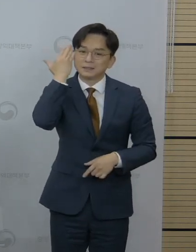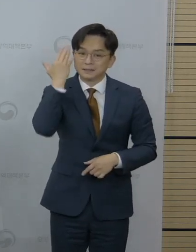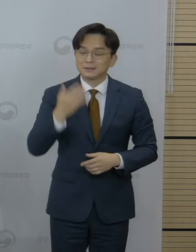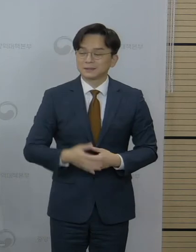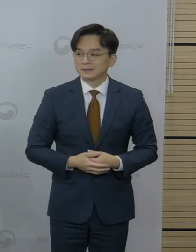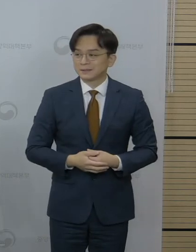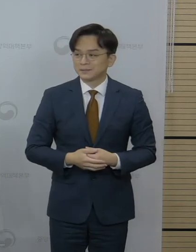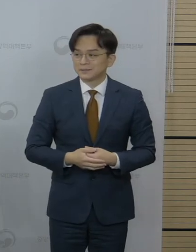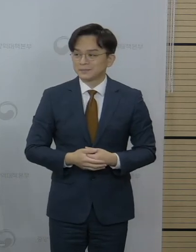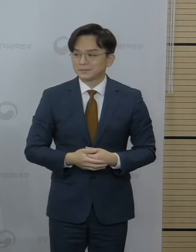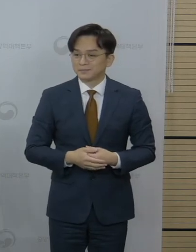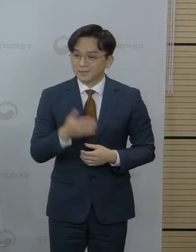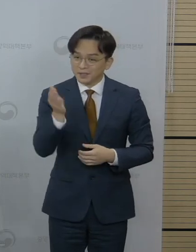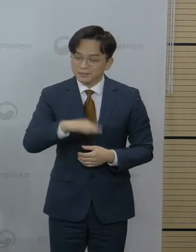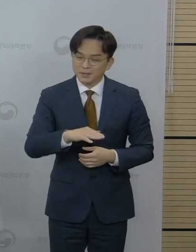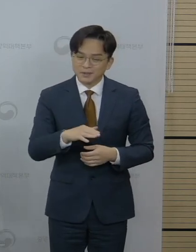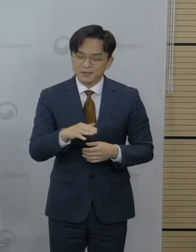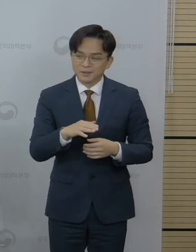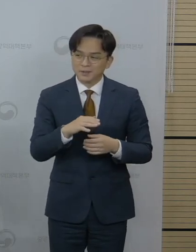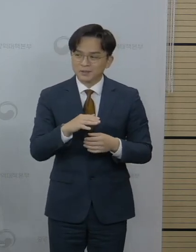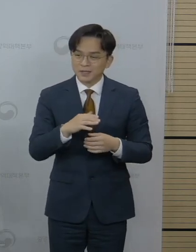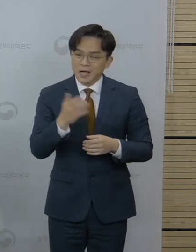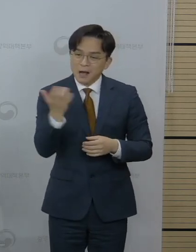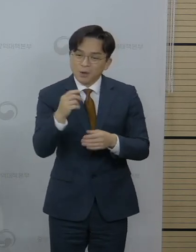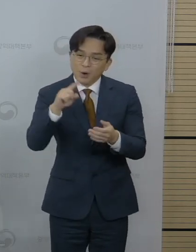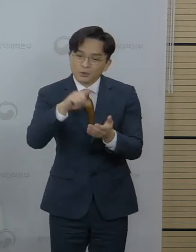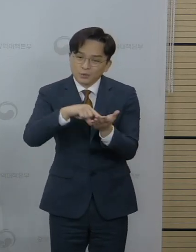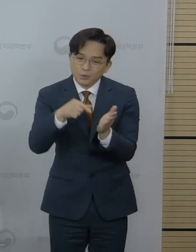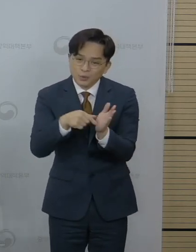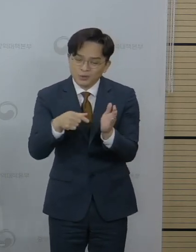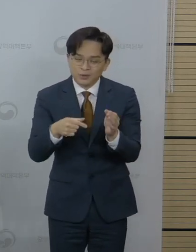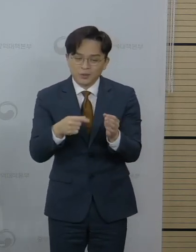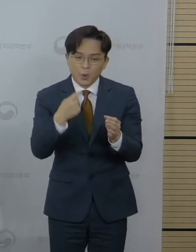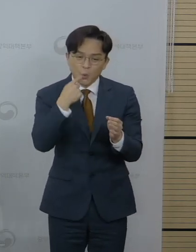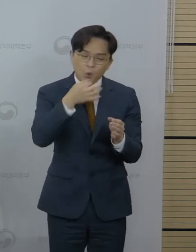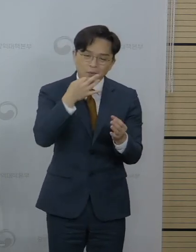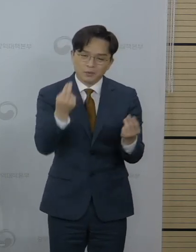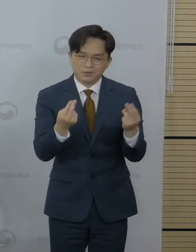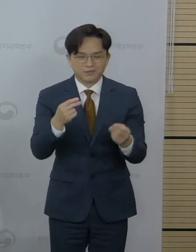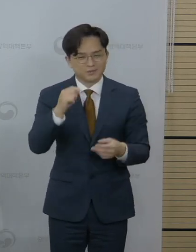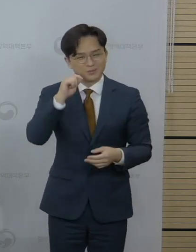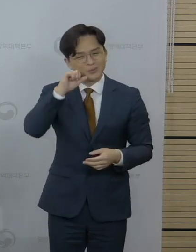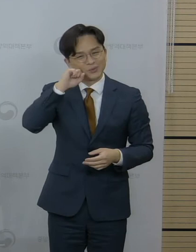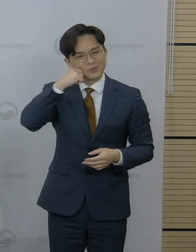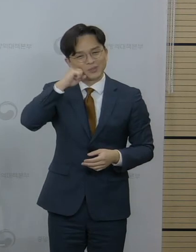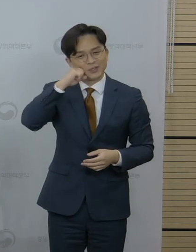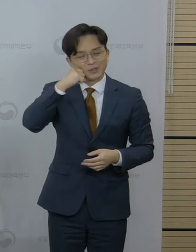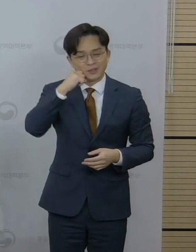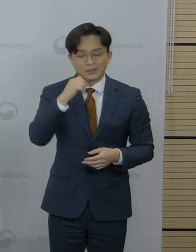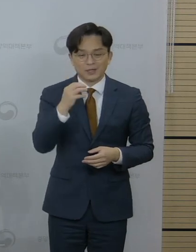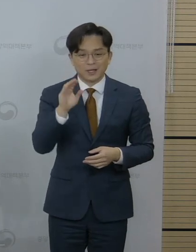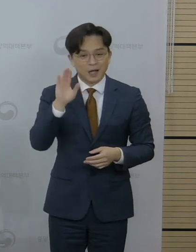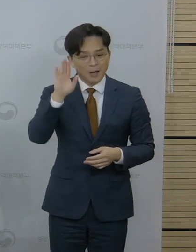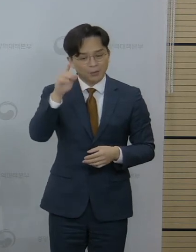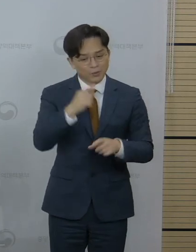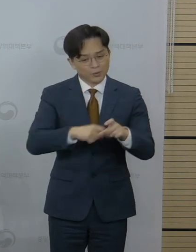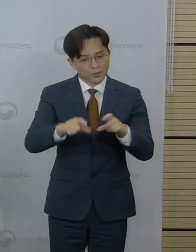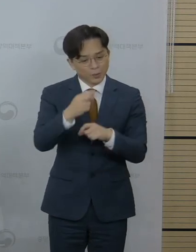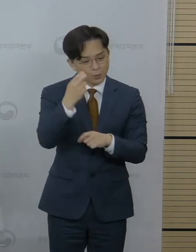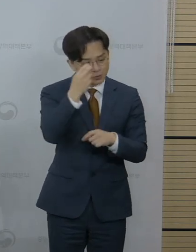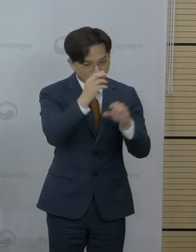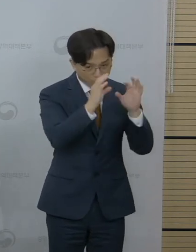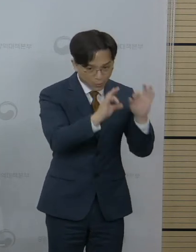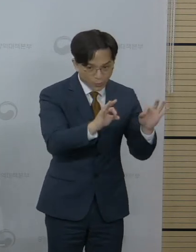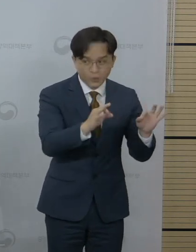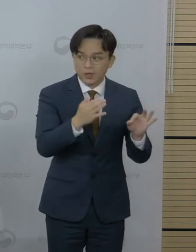생각은 합니다. 다만 정확한 수치나 이런 부분은 제가 아직은 확인을 못했기 때문에 더 찾아보고 답변 드릴